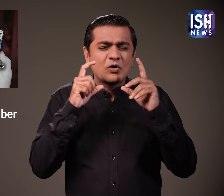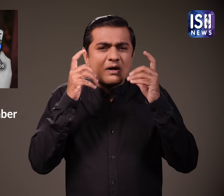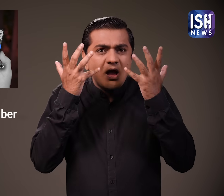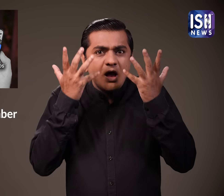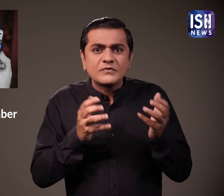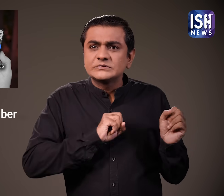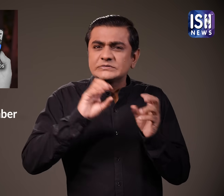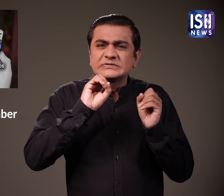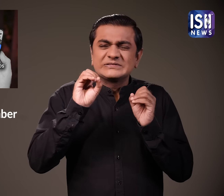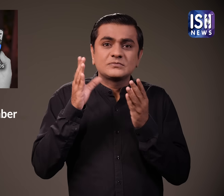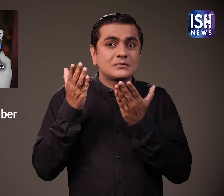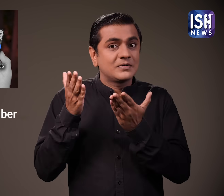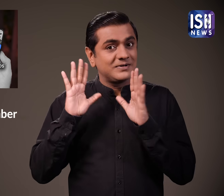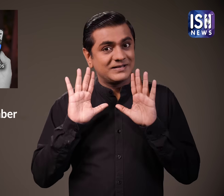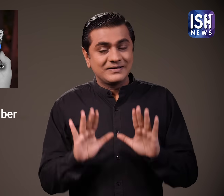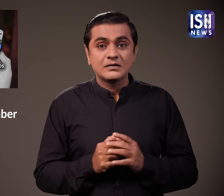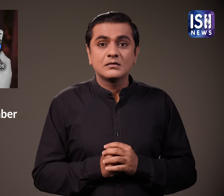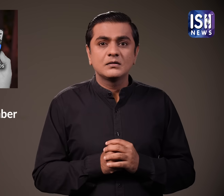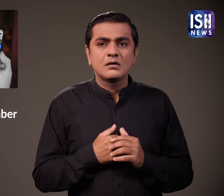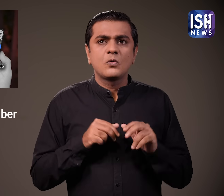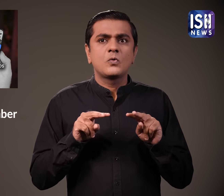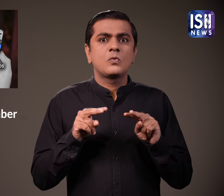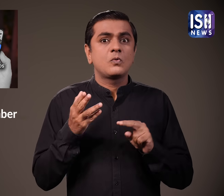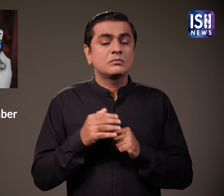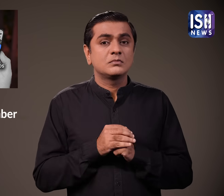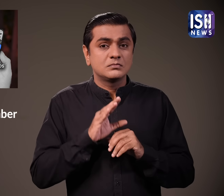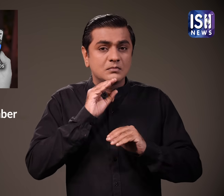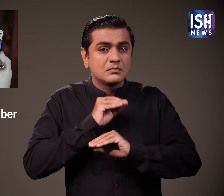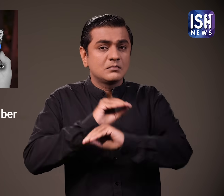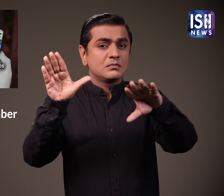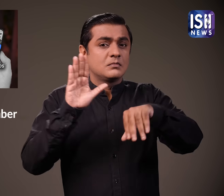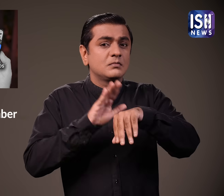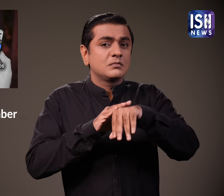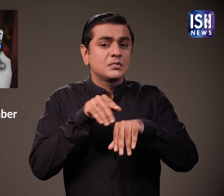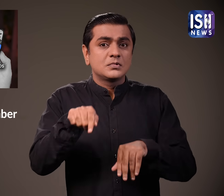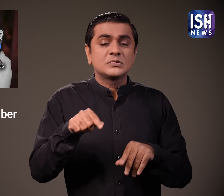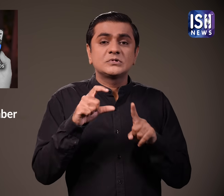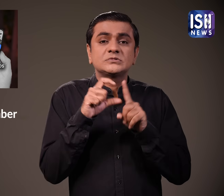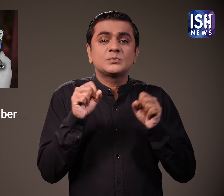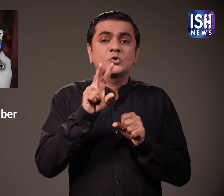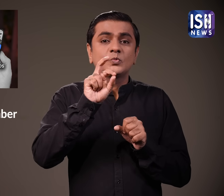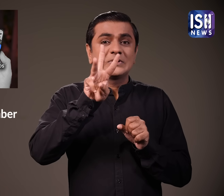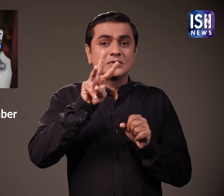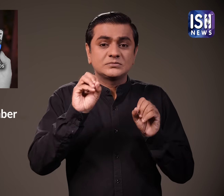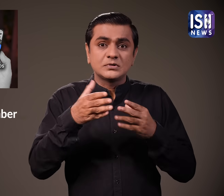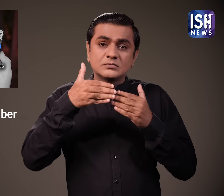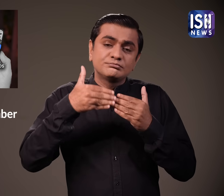दुनिया भर में लोग गूगल फोटोस पर तस्वीरे सेव करते हैं अब गूगल ने चेतावनी जारी की है कि